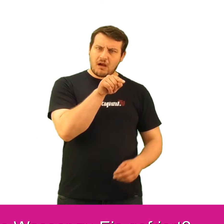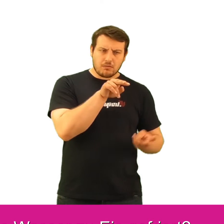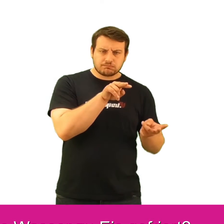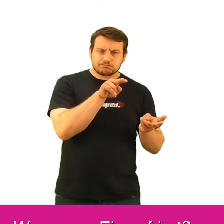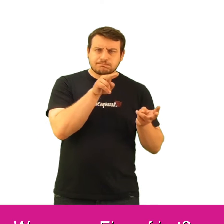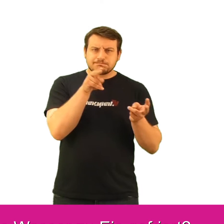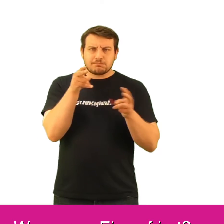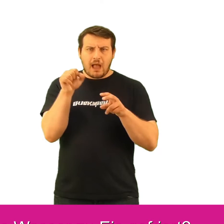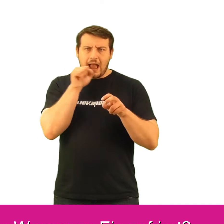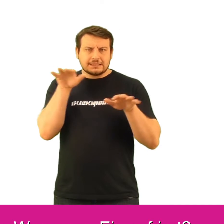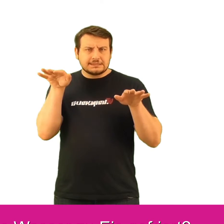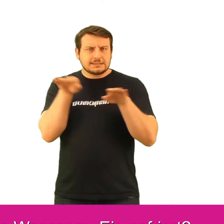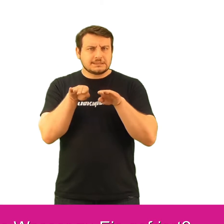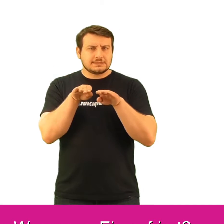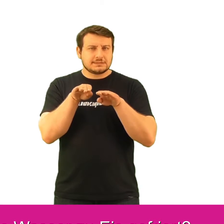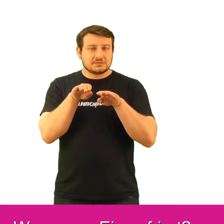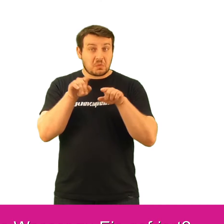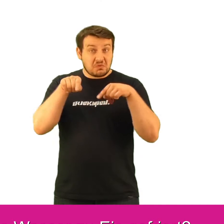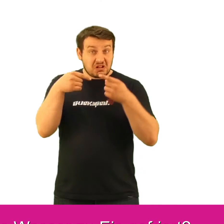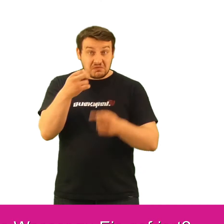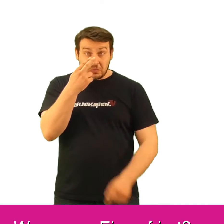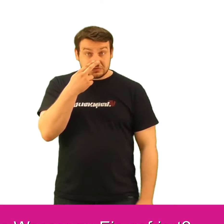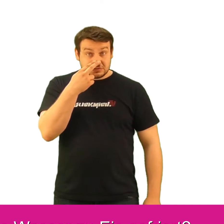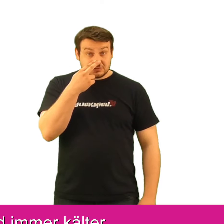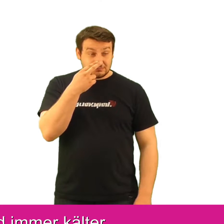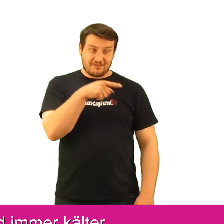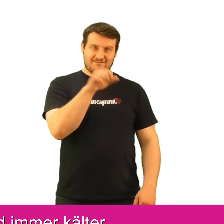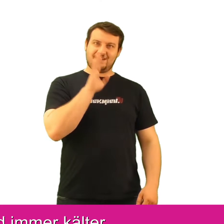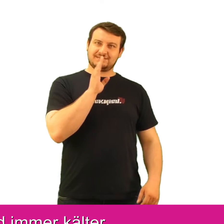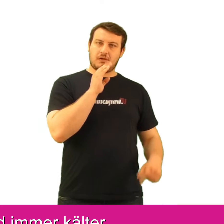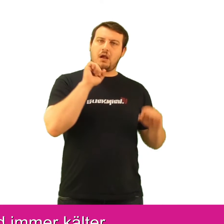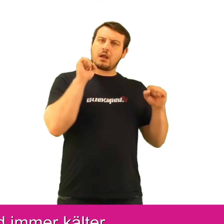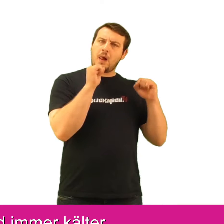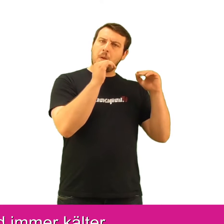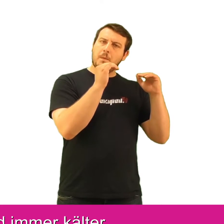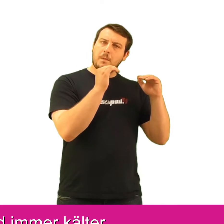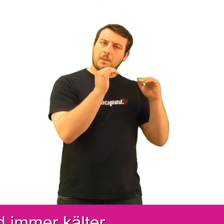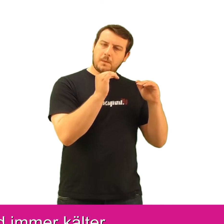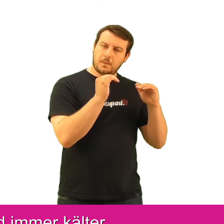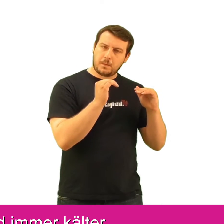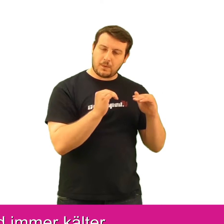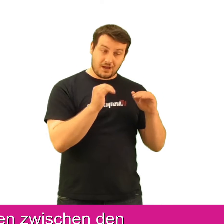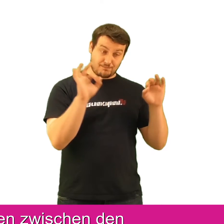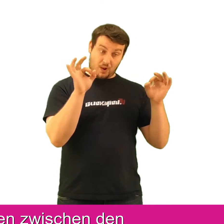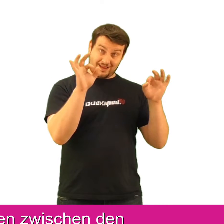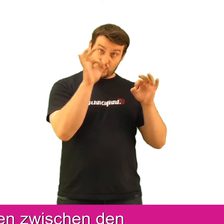Aber was passiert, wenn das Wasser zu Eis gefriert? Das Wasser wird immer kälter und